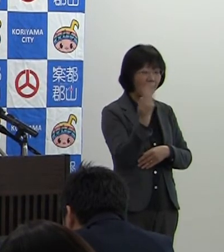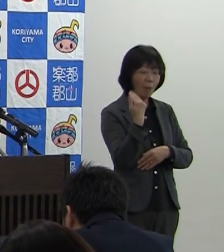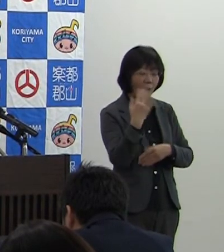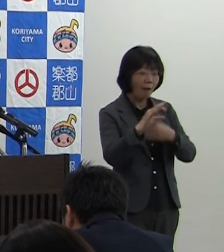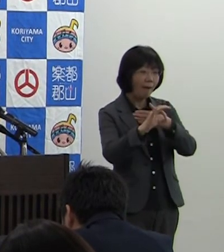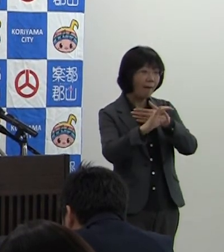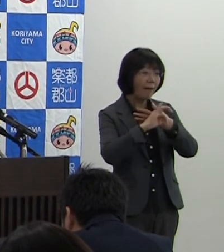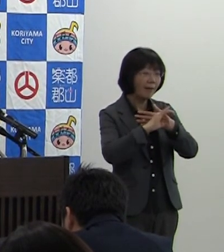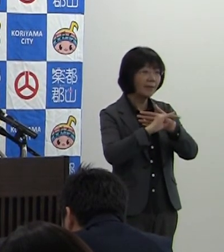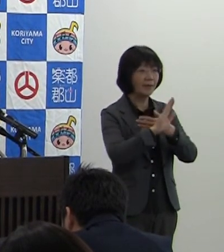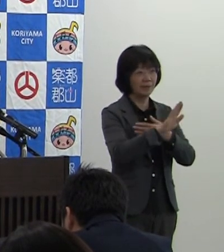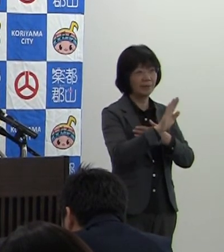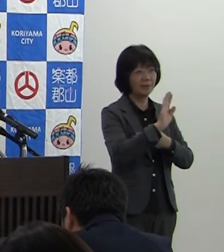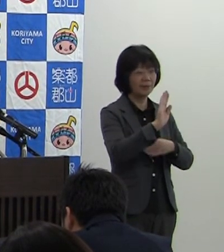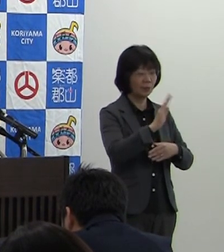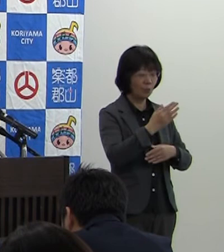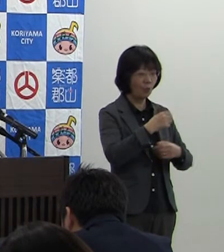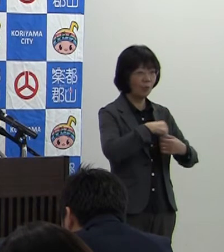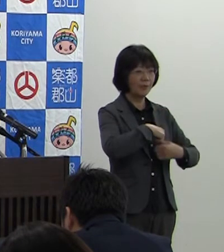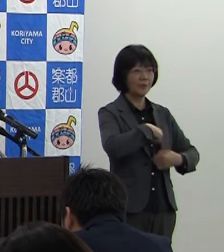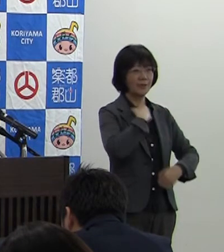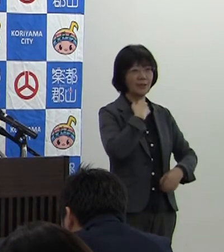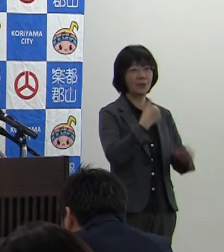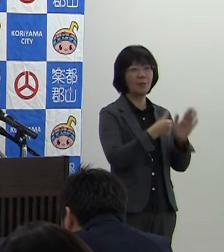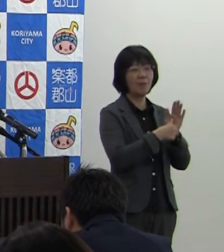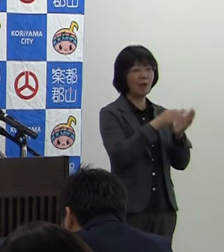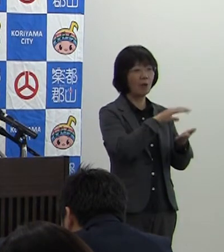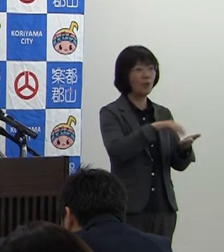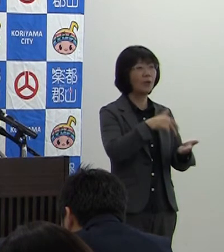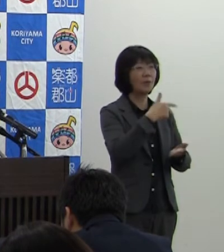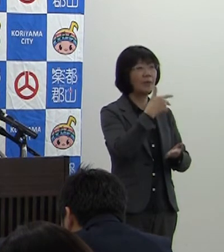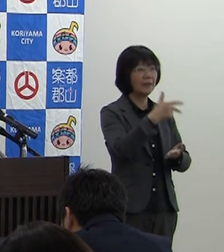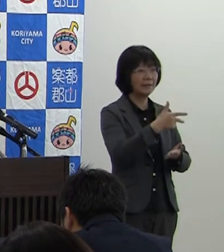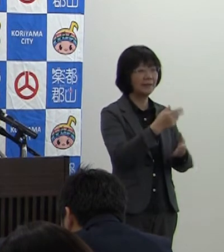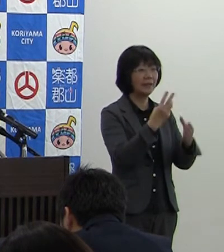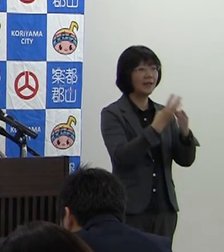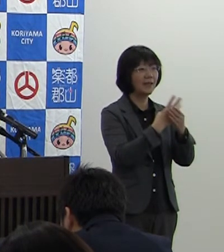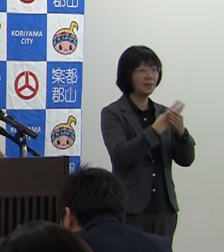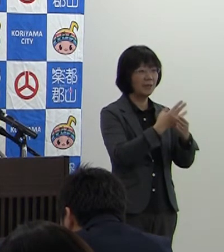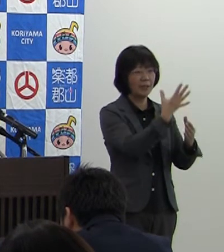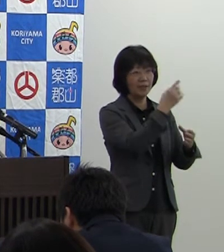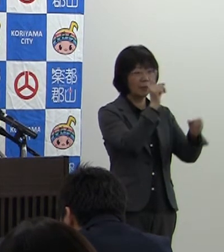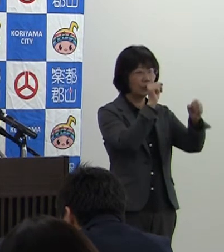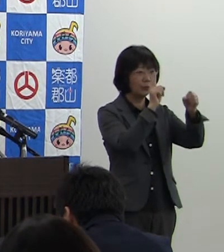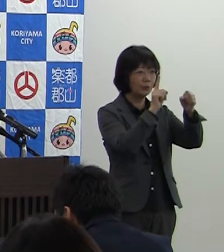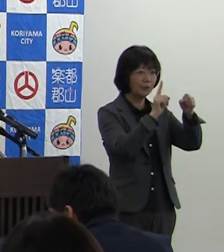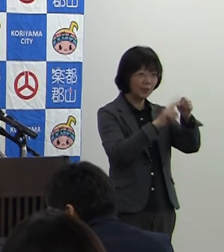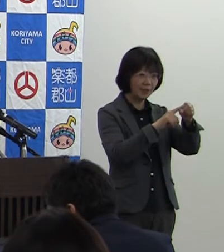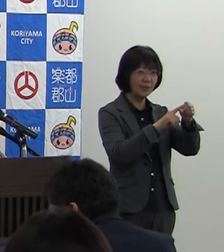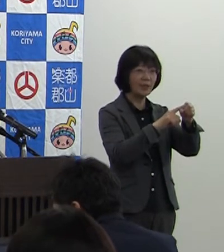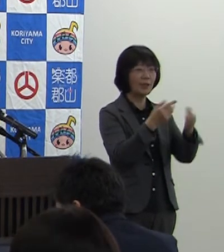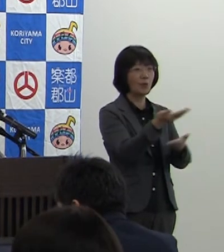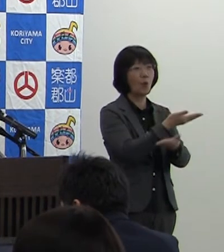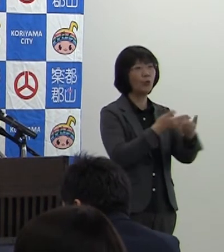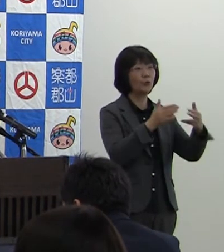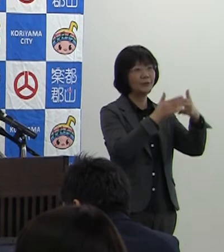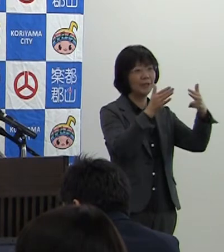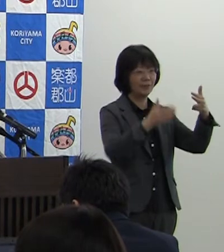ですけど、正式名称は郡山市熱海多目的交流施設ってことでよろしいです か。